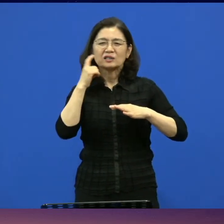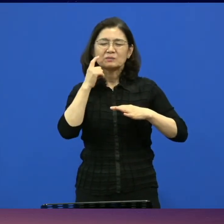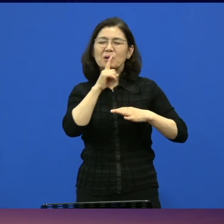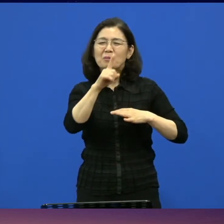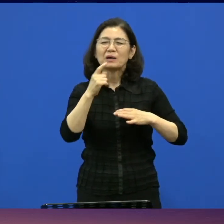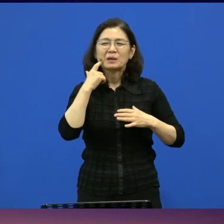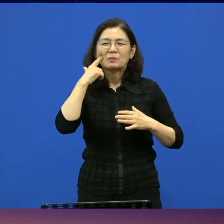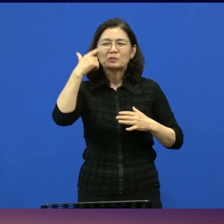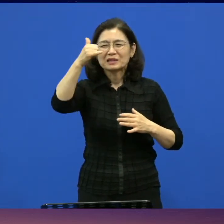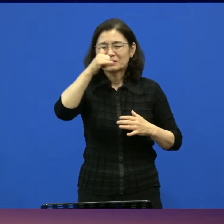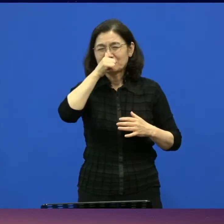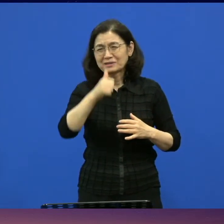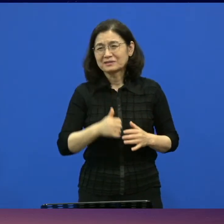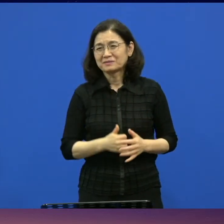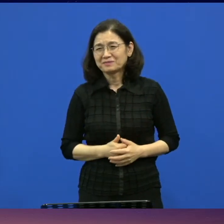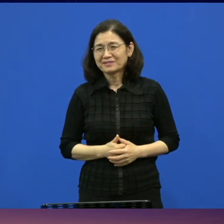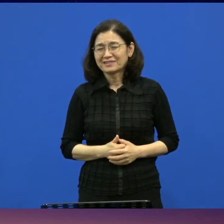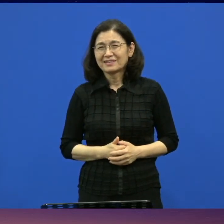많아.